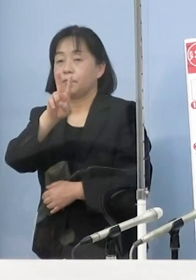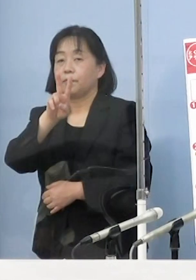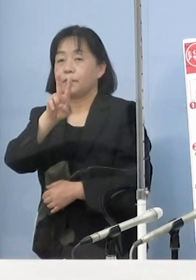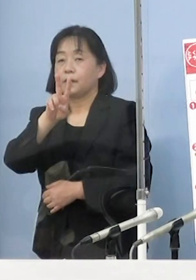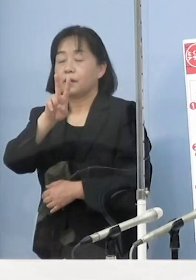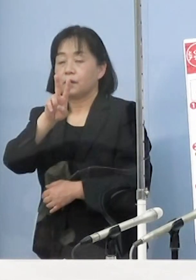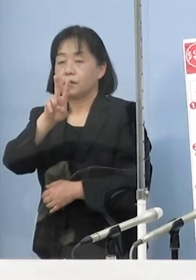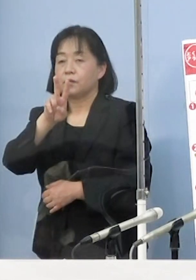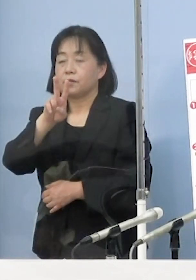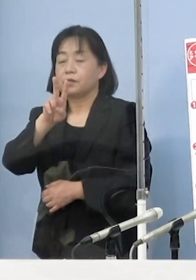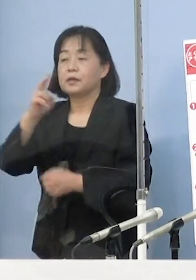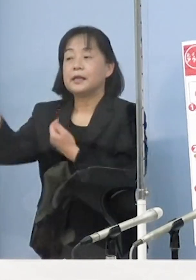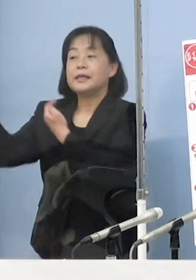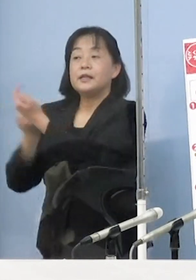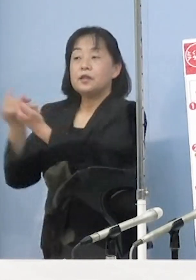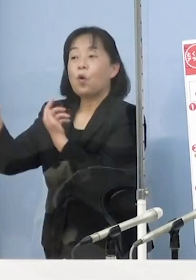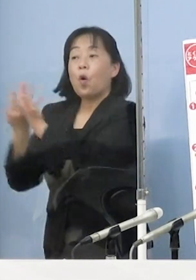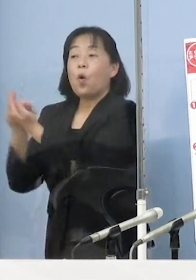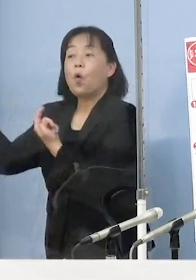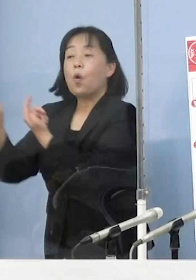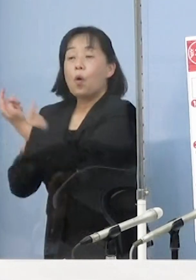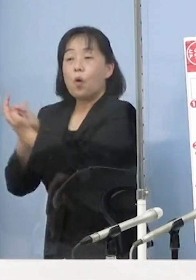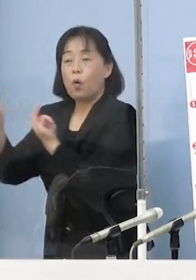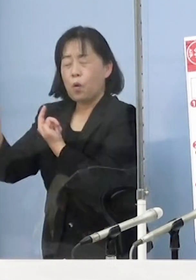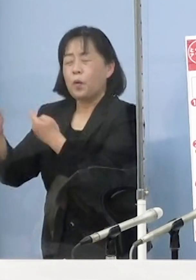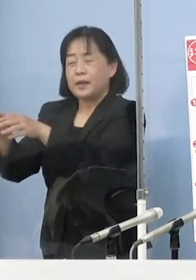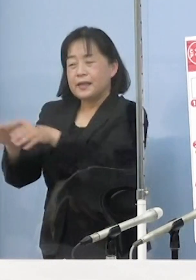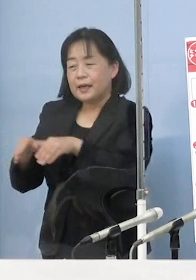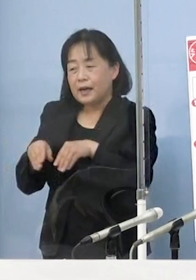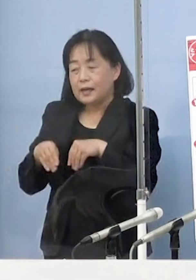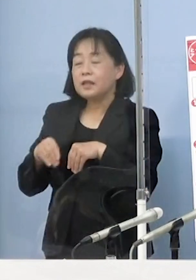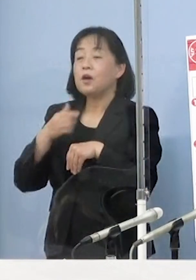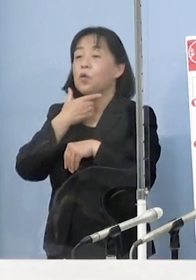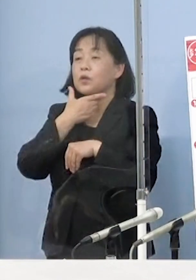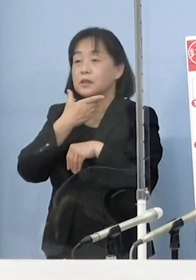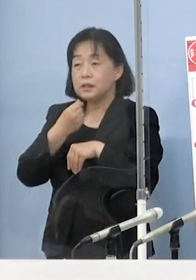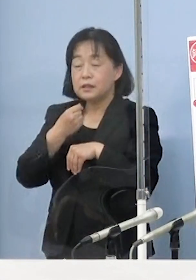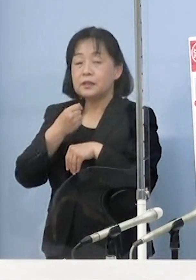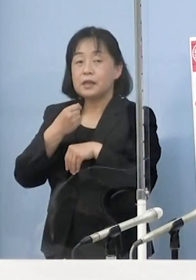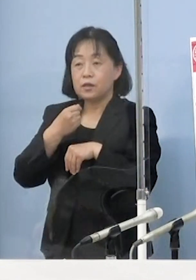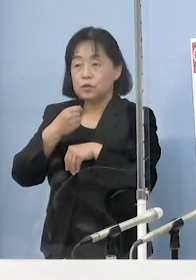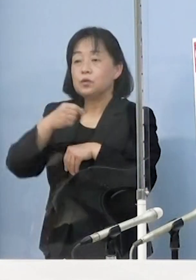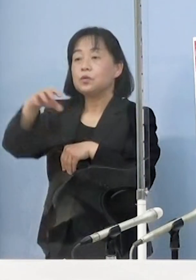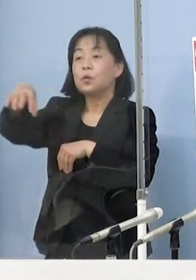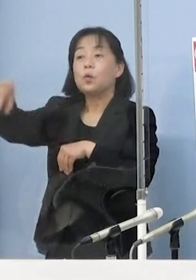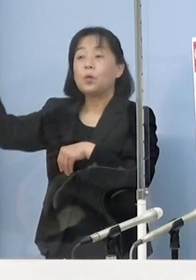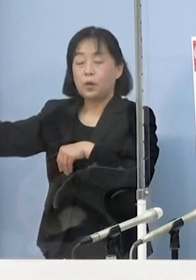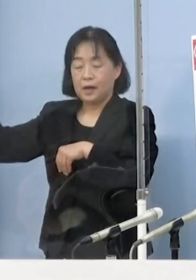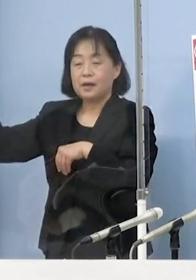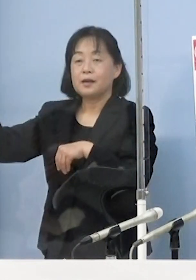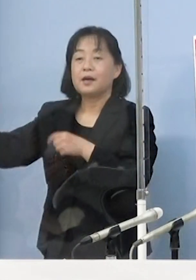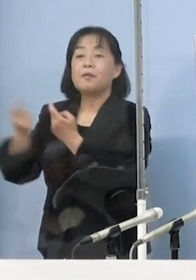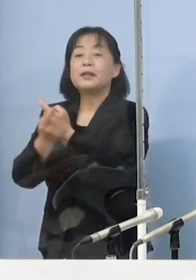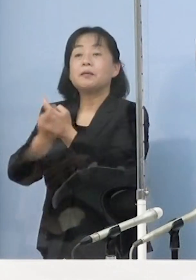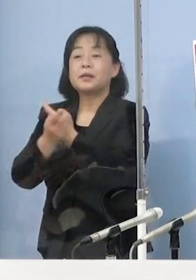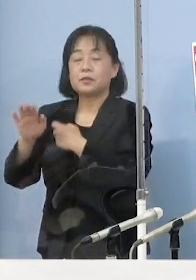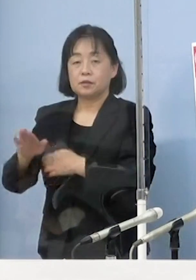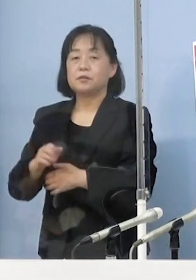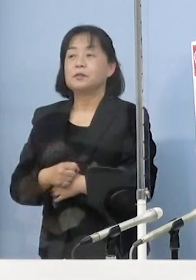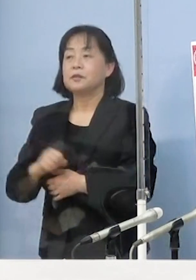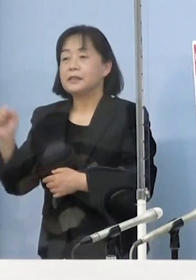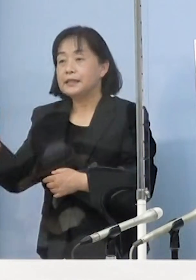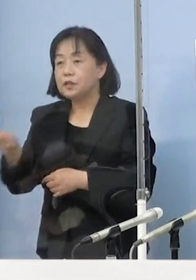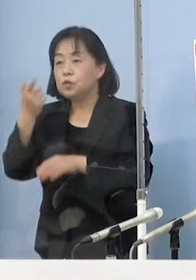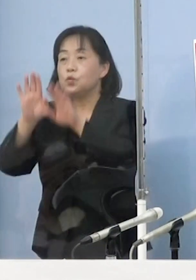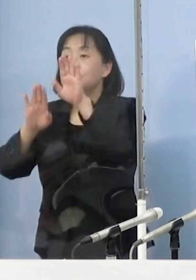の移動を極力控えていただきたいという対象が入り組み起こっております。まず緊急事態